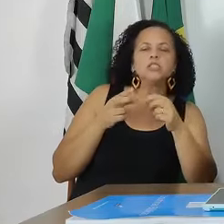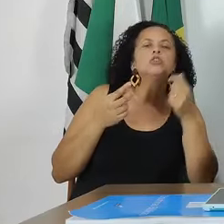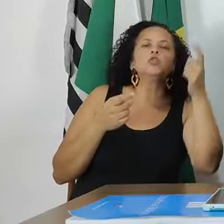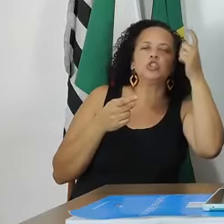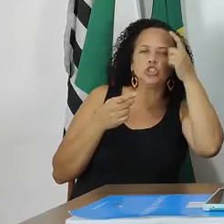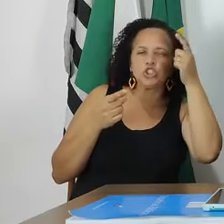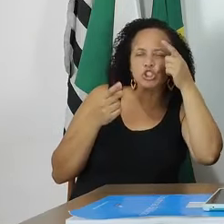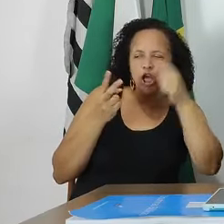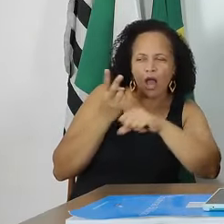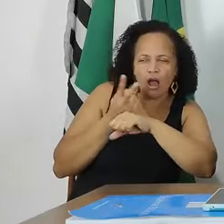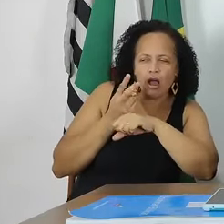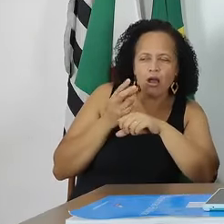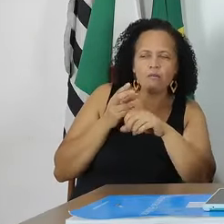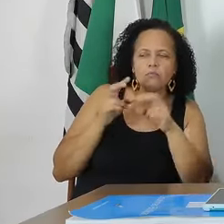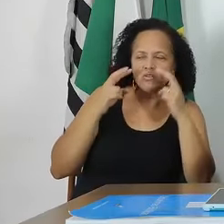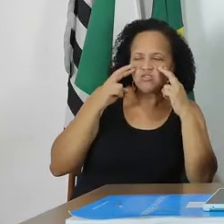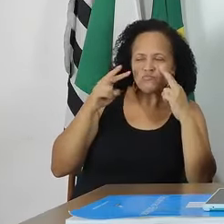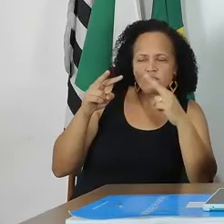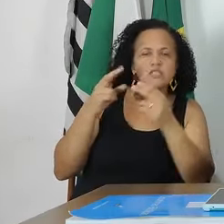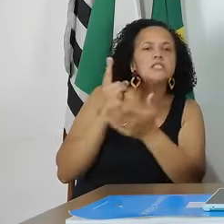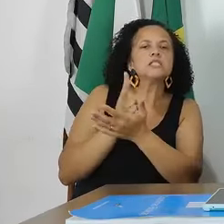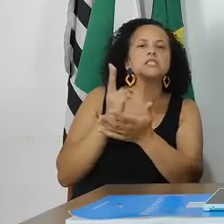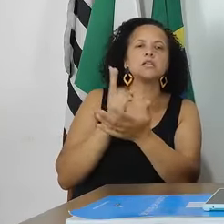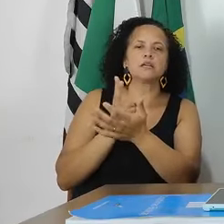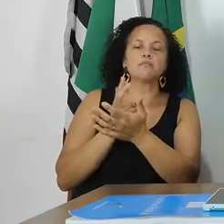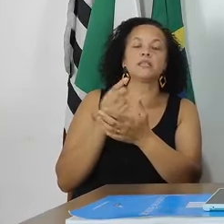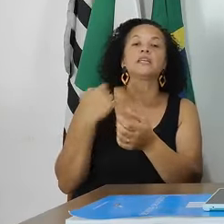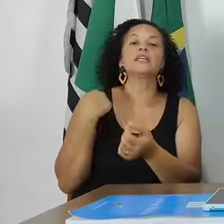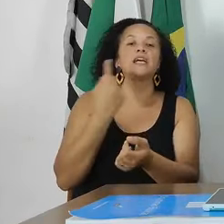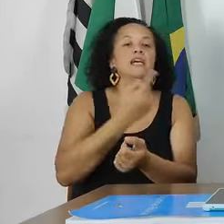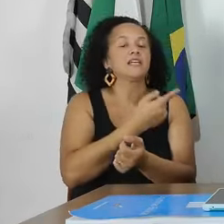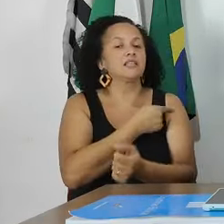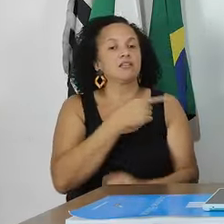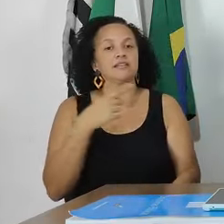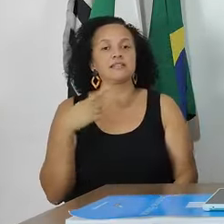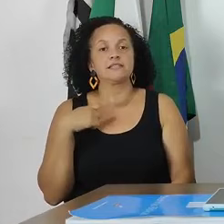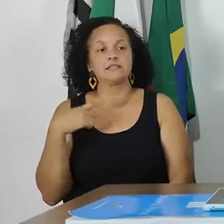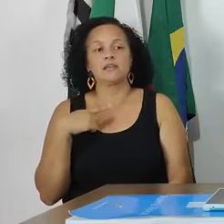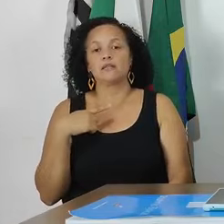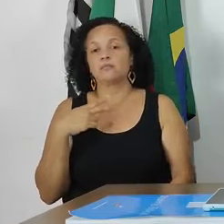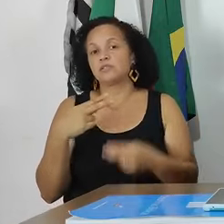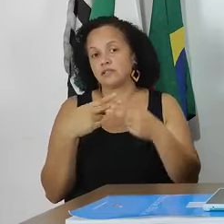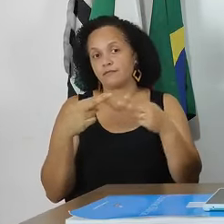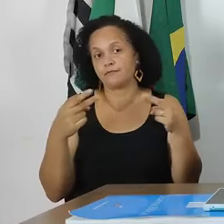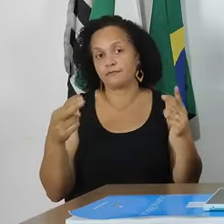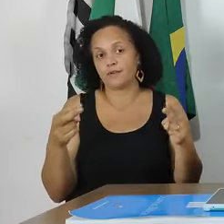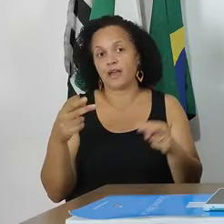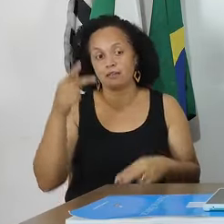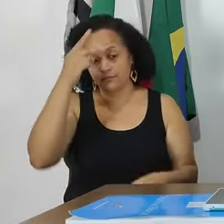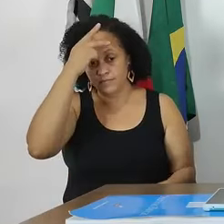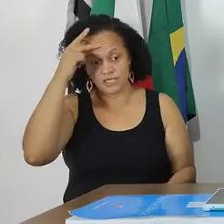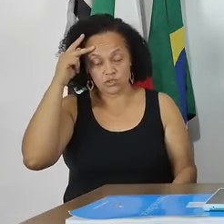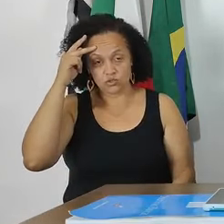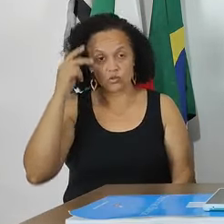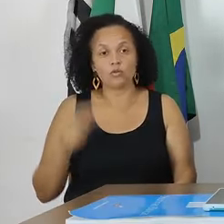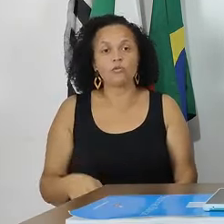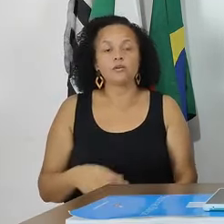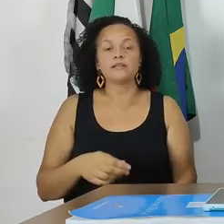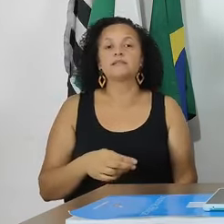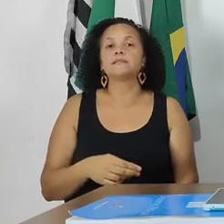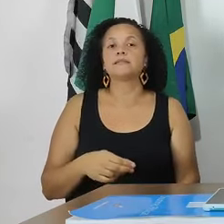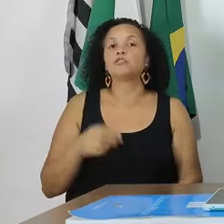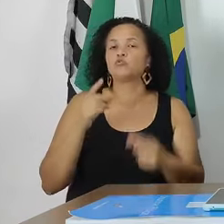ou irmãos, ou mensagens que a gente recebe para nos enganar e nos levar ao erro,